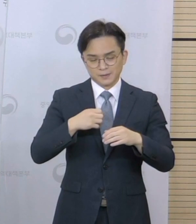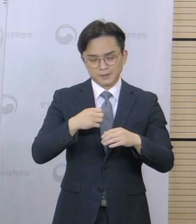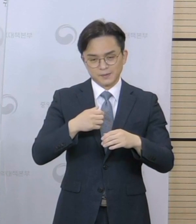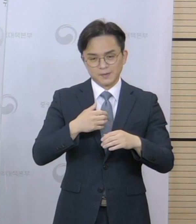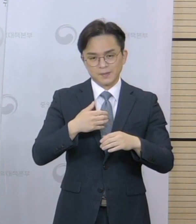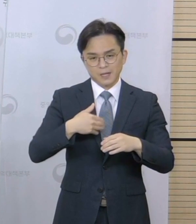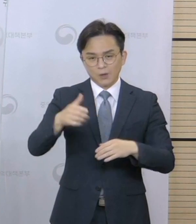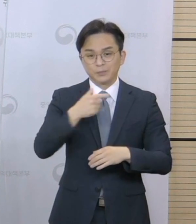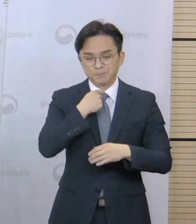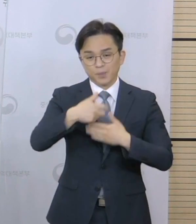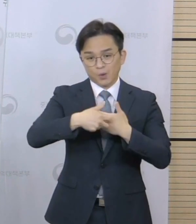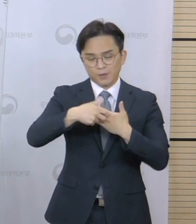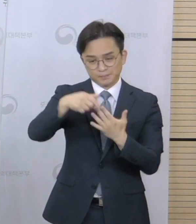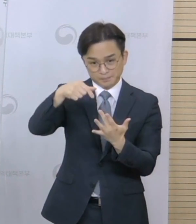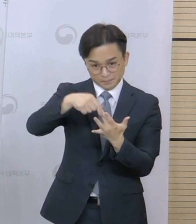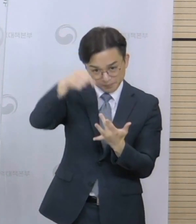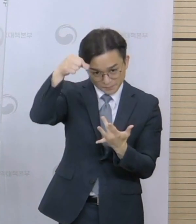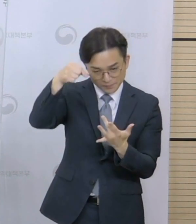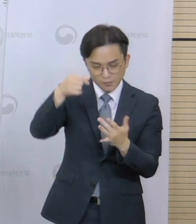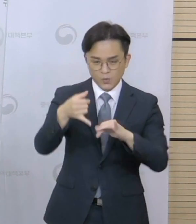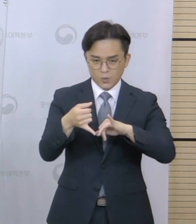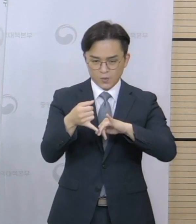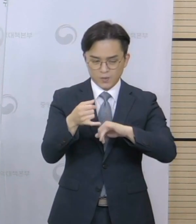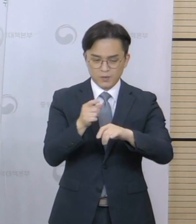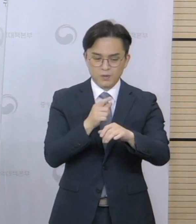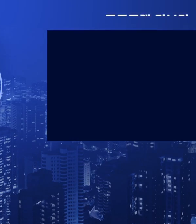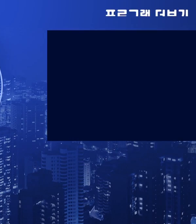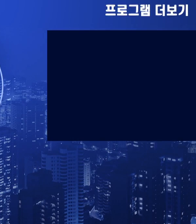받아 주시기를 거트 당부드립니다